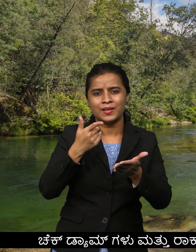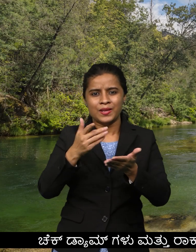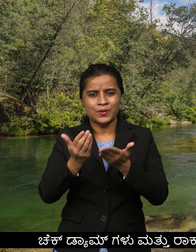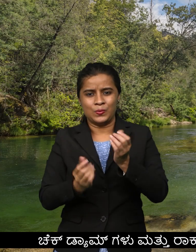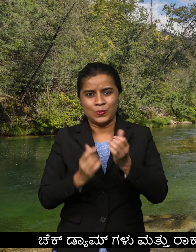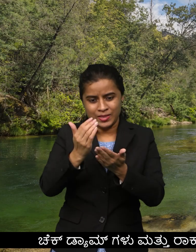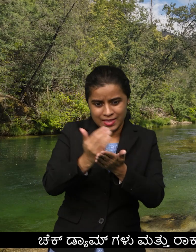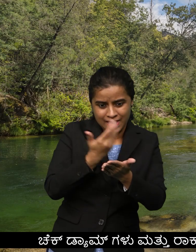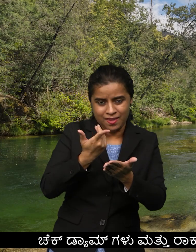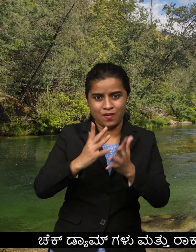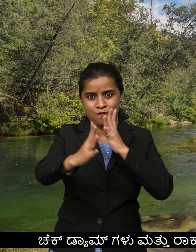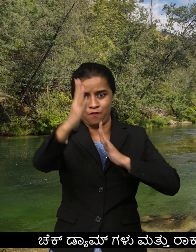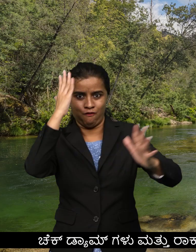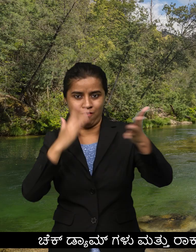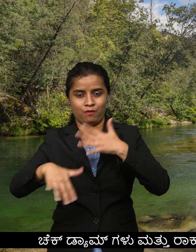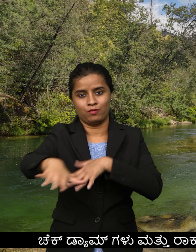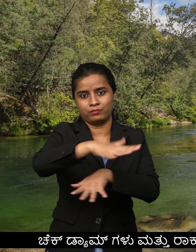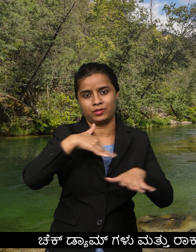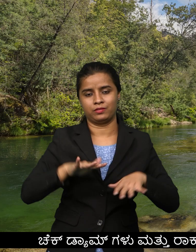ಸಹ ನಿರ್ಮಿಸಲಾಗಿದೆ.